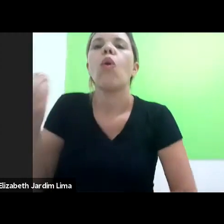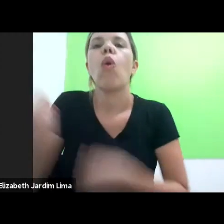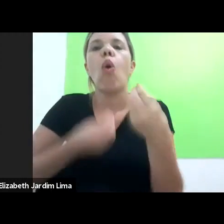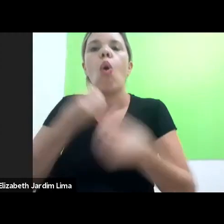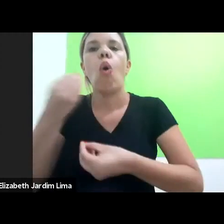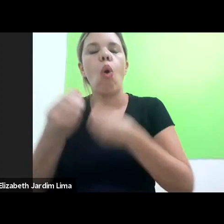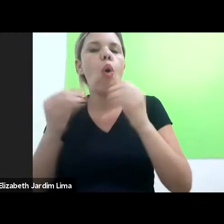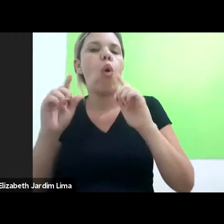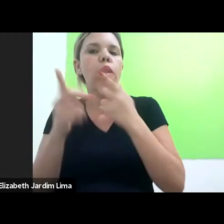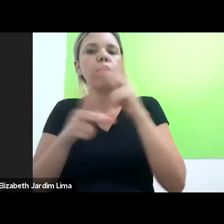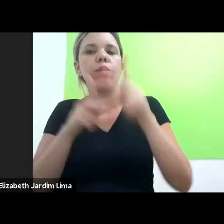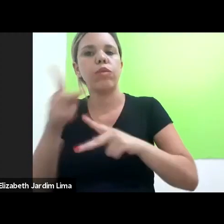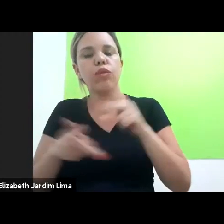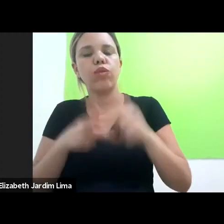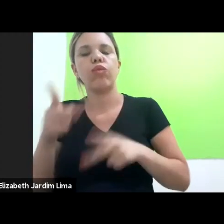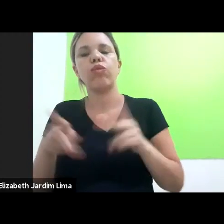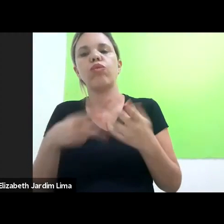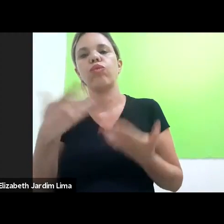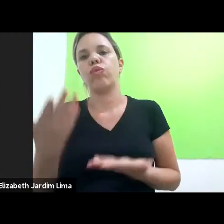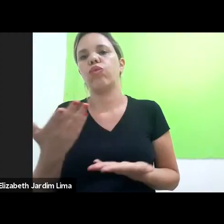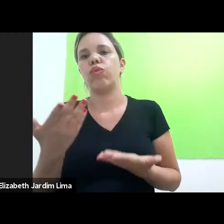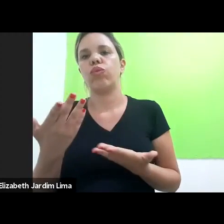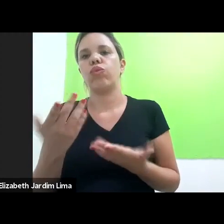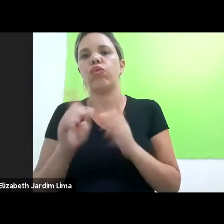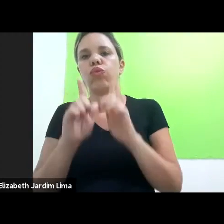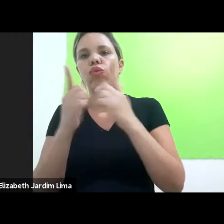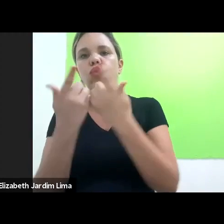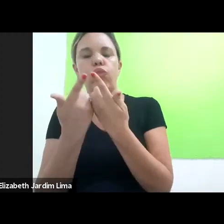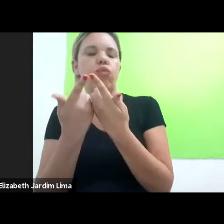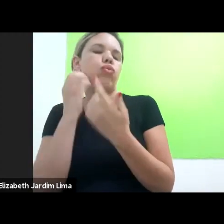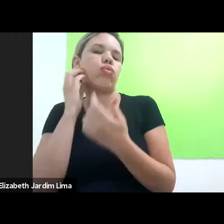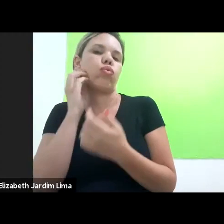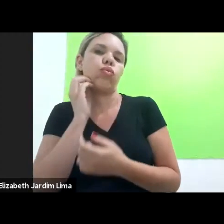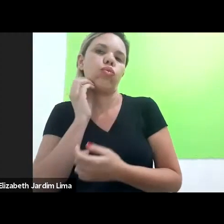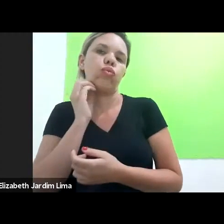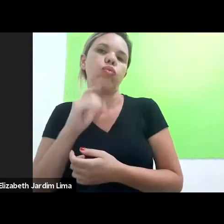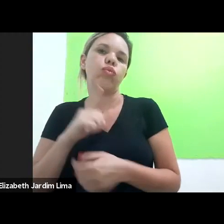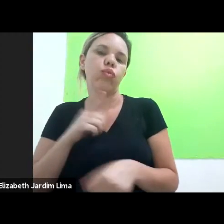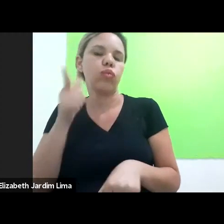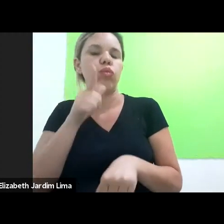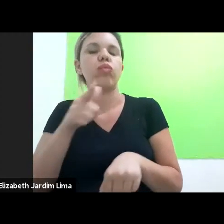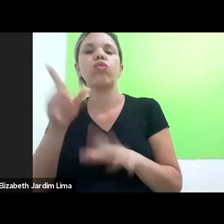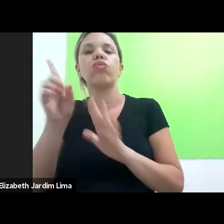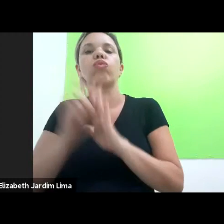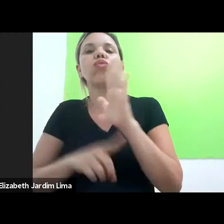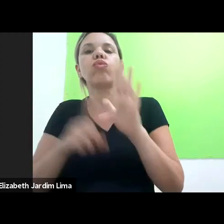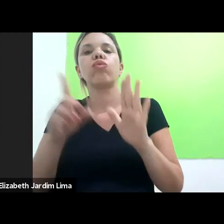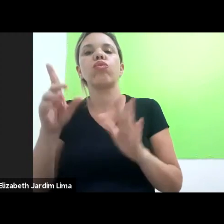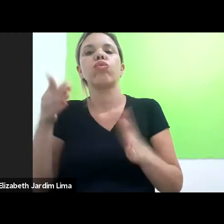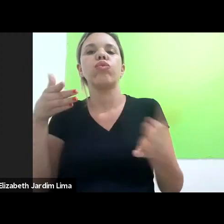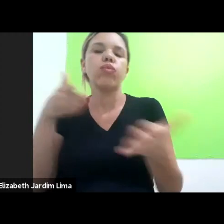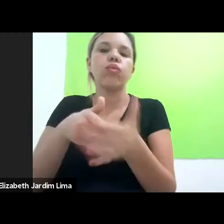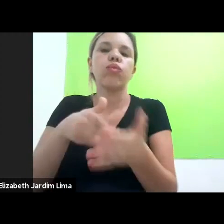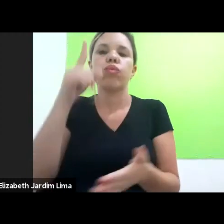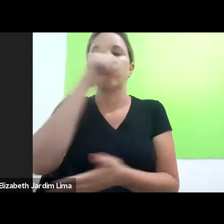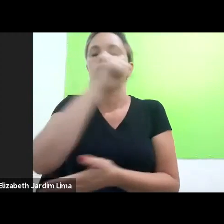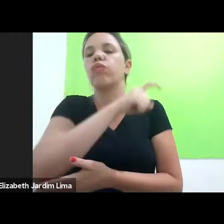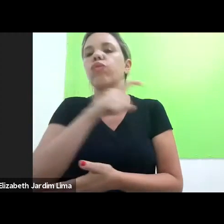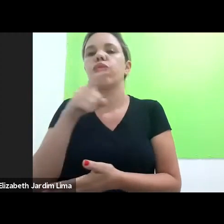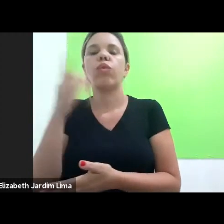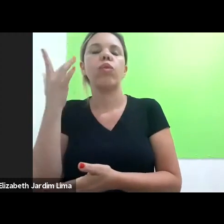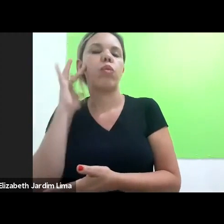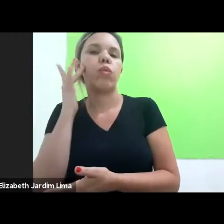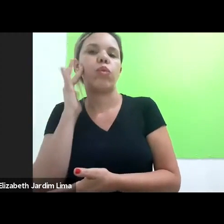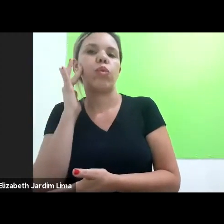comunidades, como que essas populações, elas estão acessando a justiça e enfrentam essa dificuldade para acessar. E eu acho que